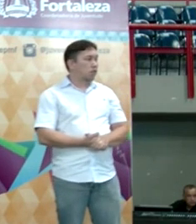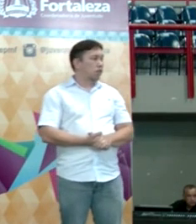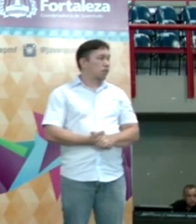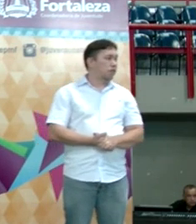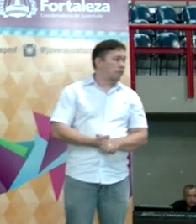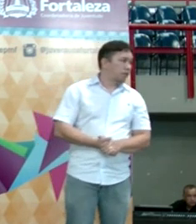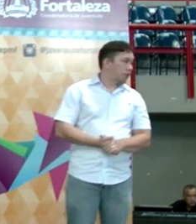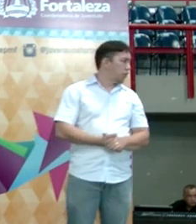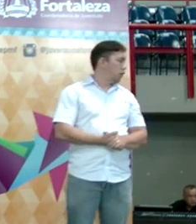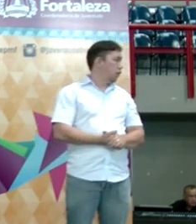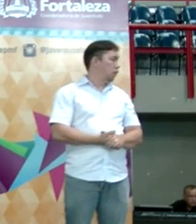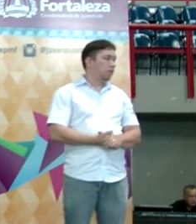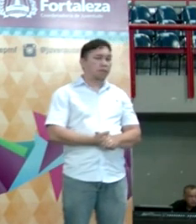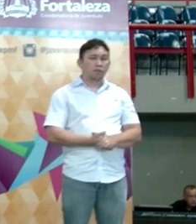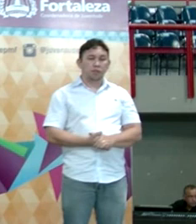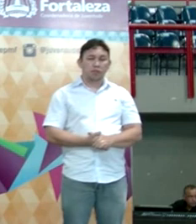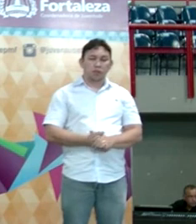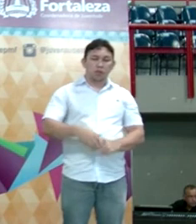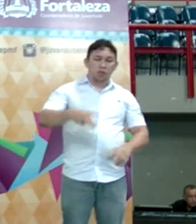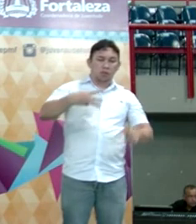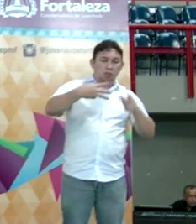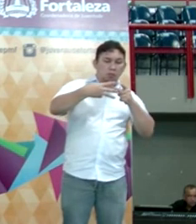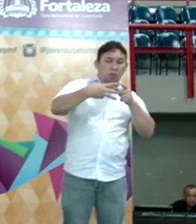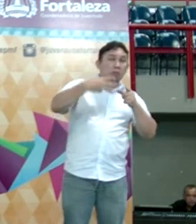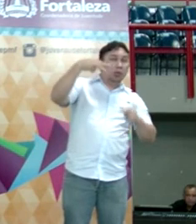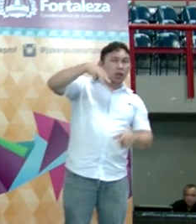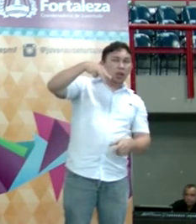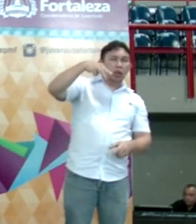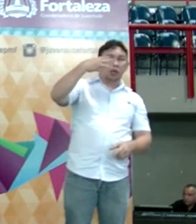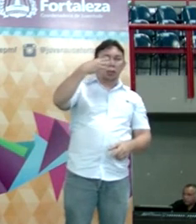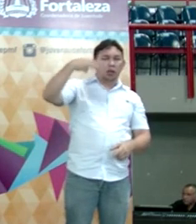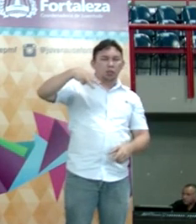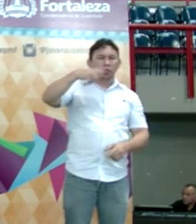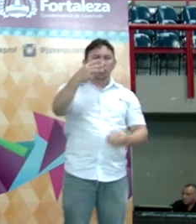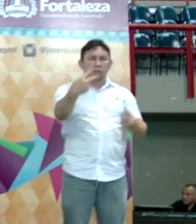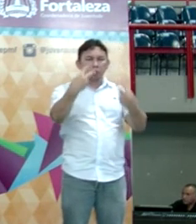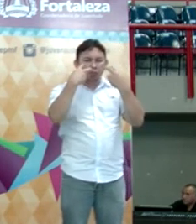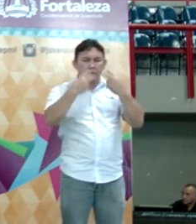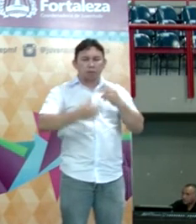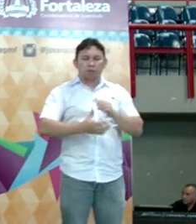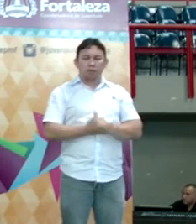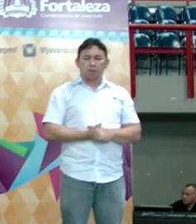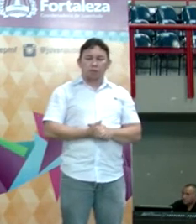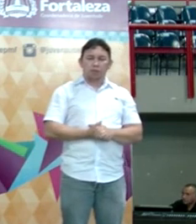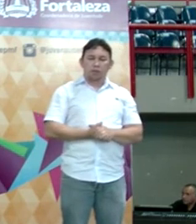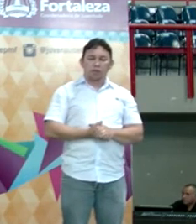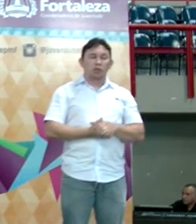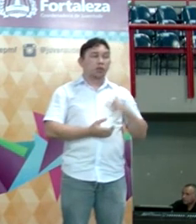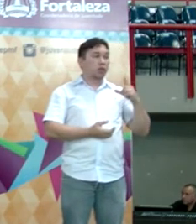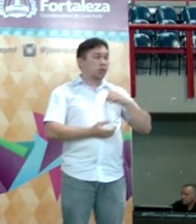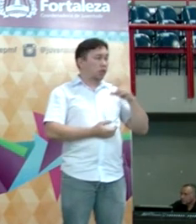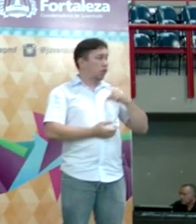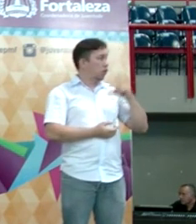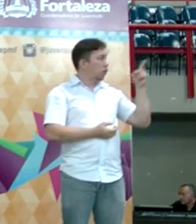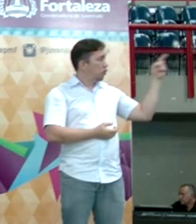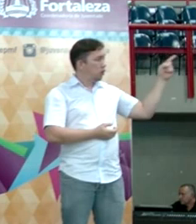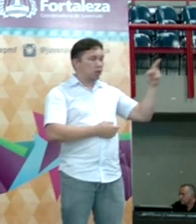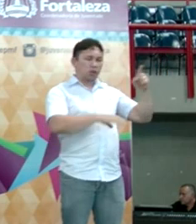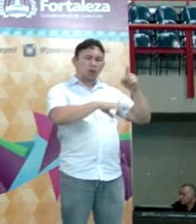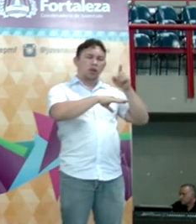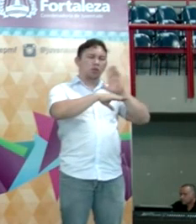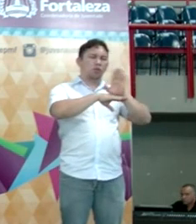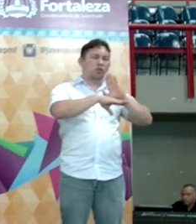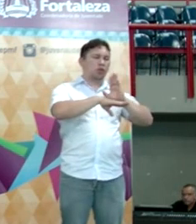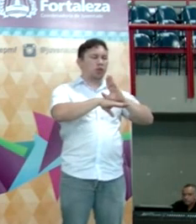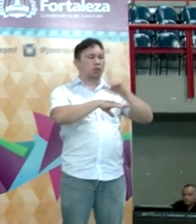Eu queria deixar aqui 3 minutinhos só. Queria que todo mundo prestasse atenção. Tem um vídeo que é um poema do Carlos Drummond